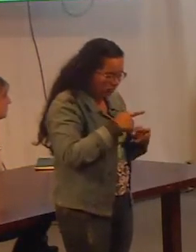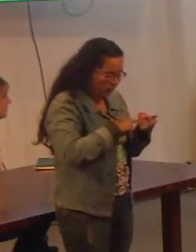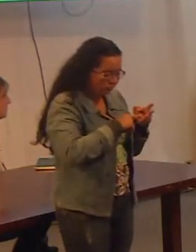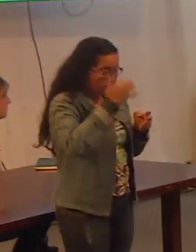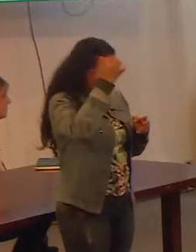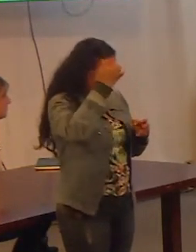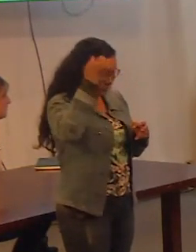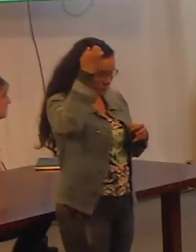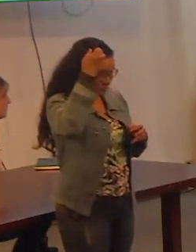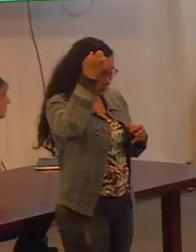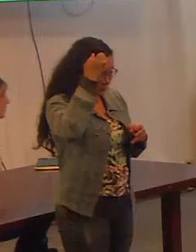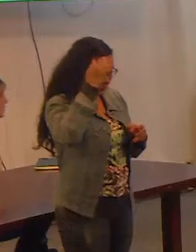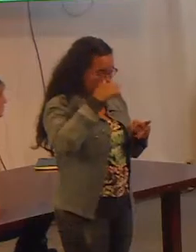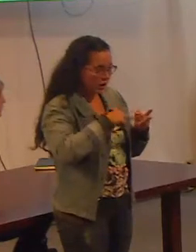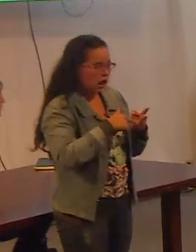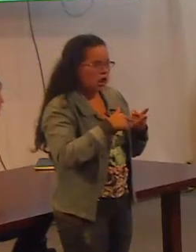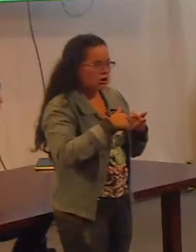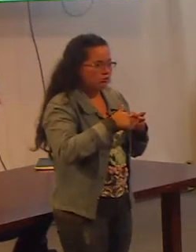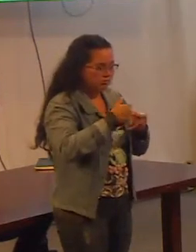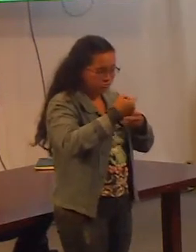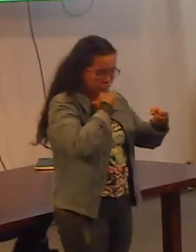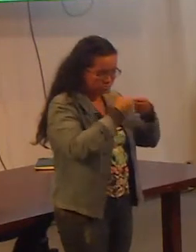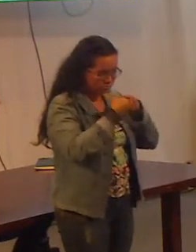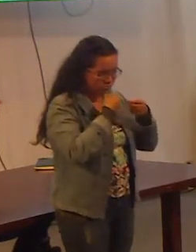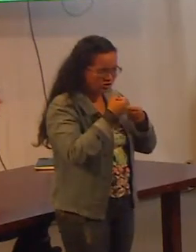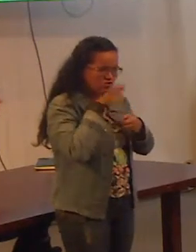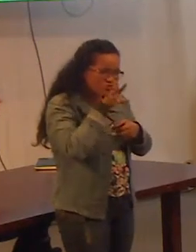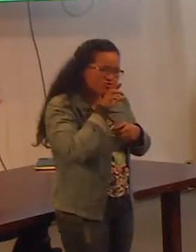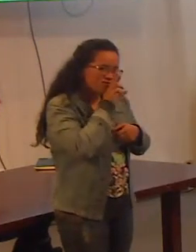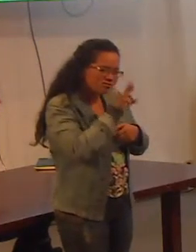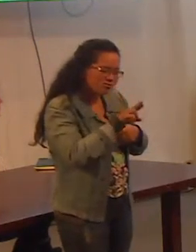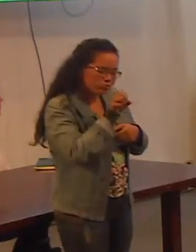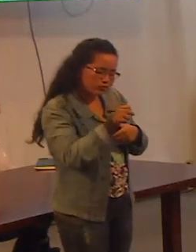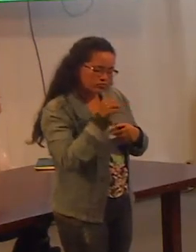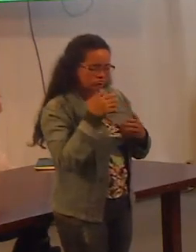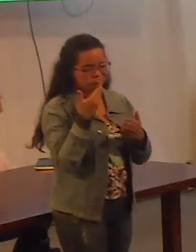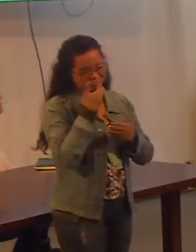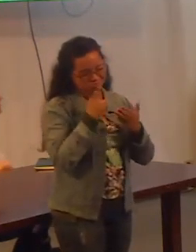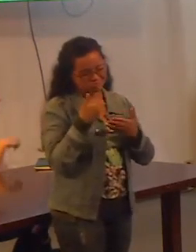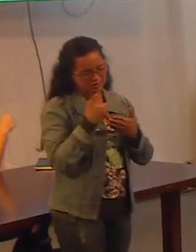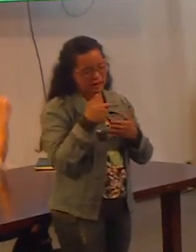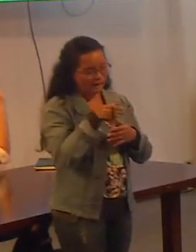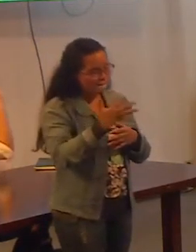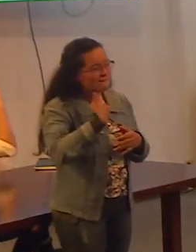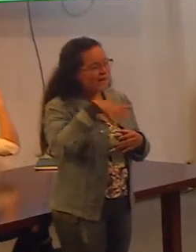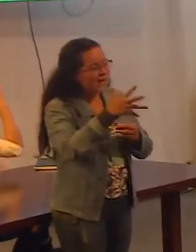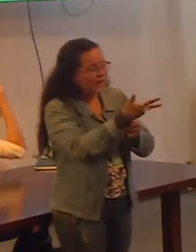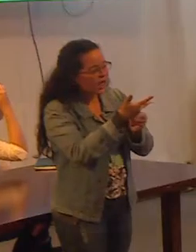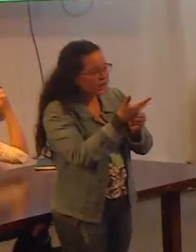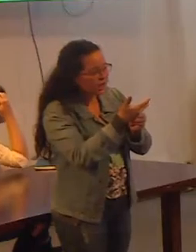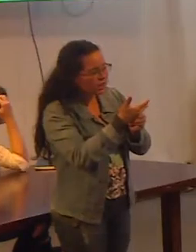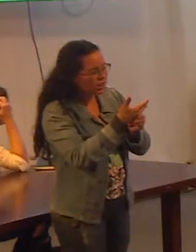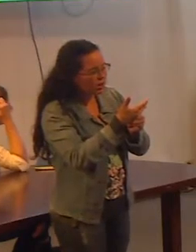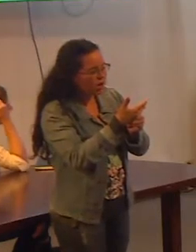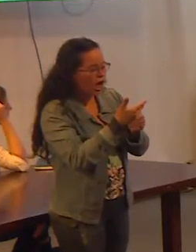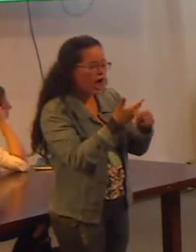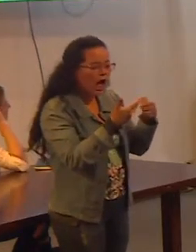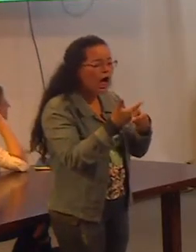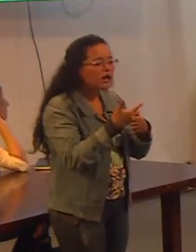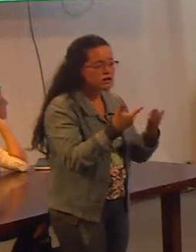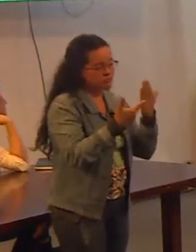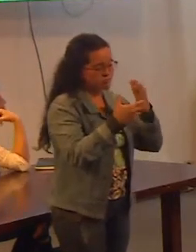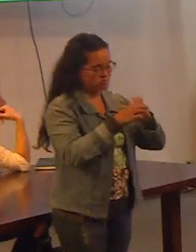durante las entrevistas, en sus respuestas se podía ver que ellos veían el arte como ese medio de